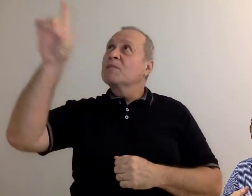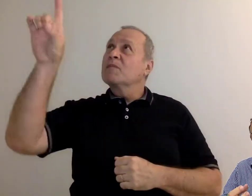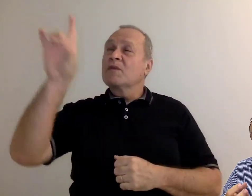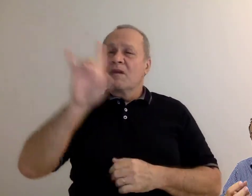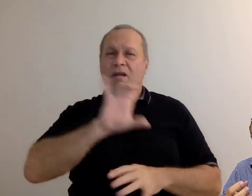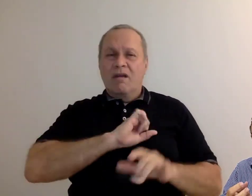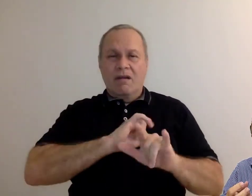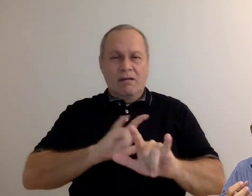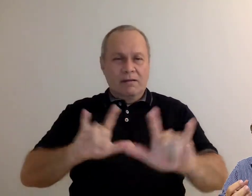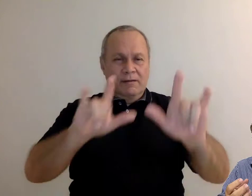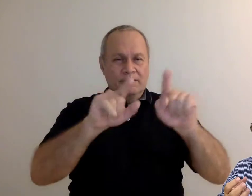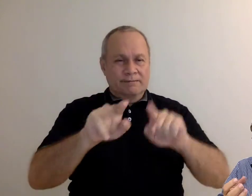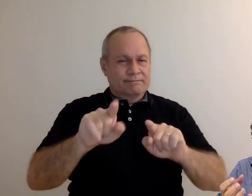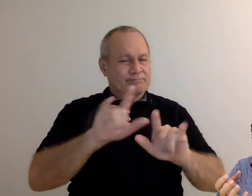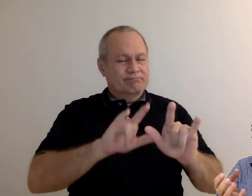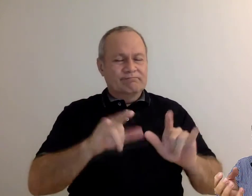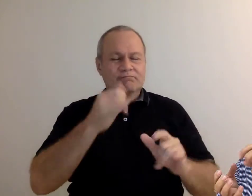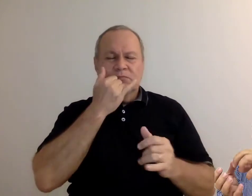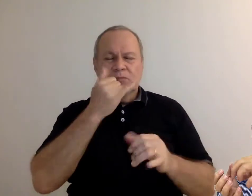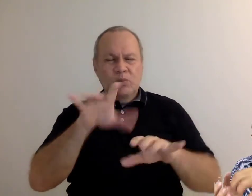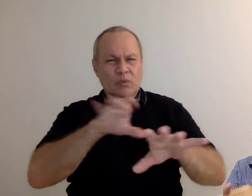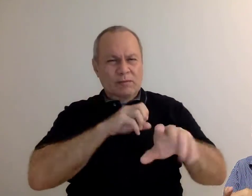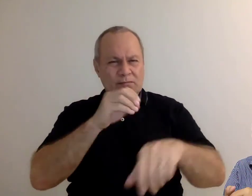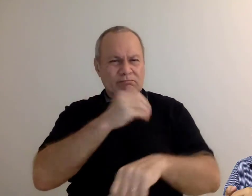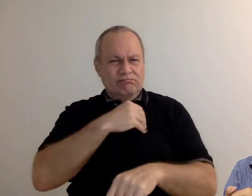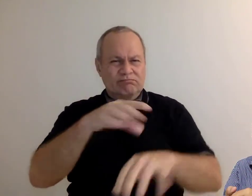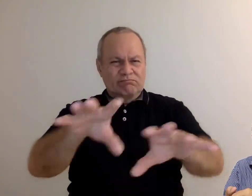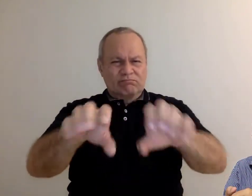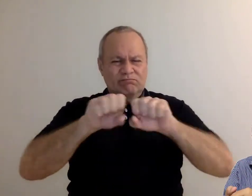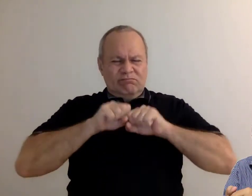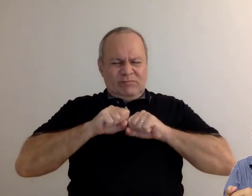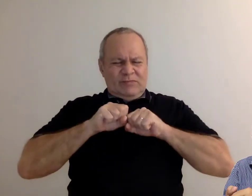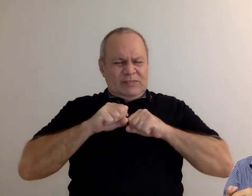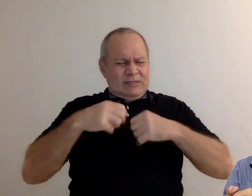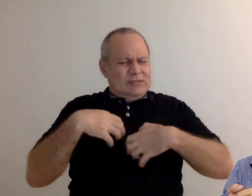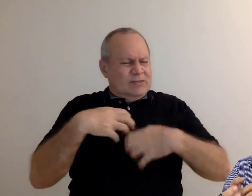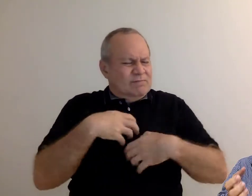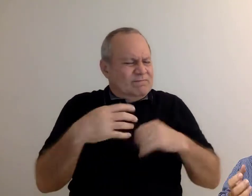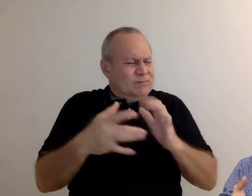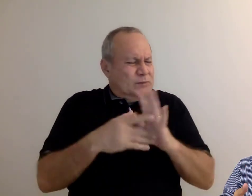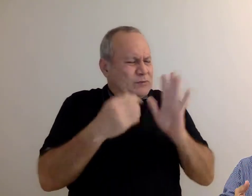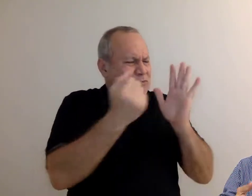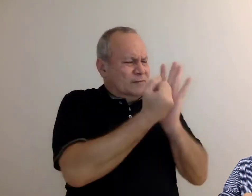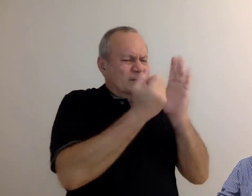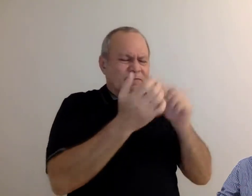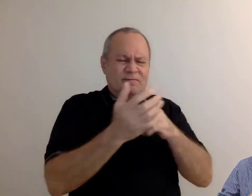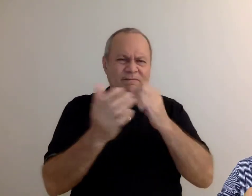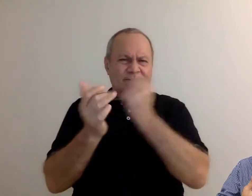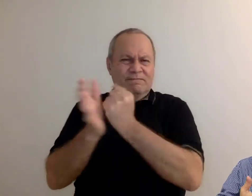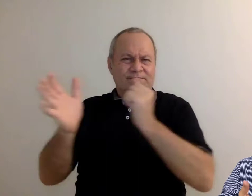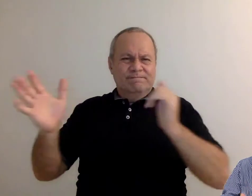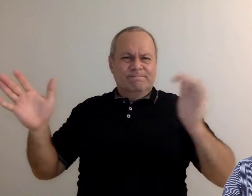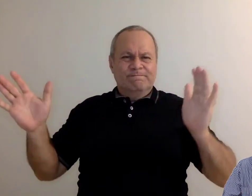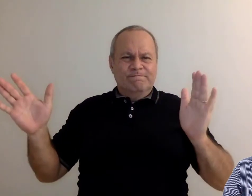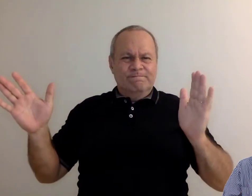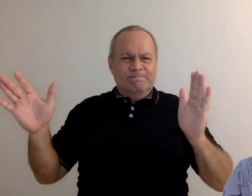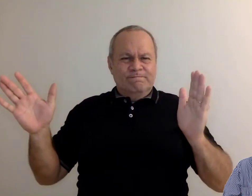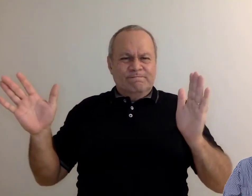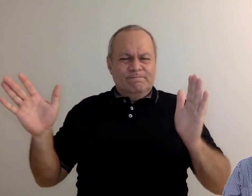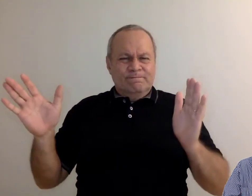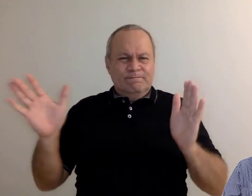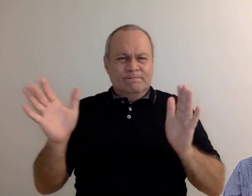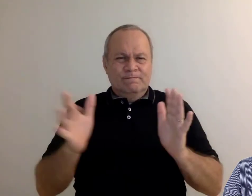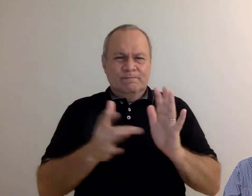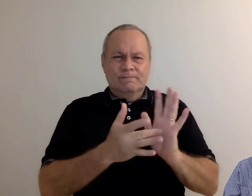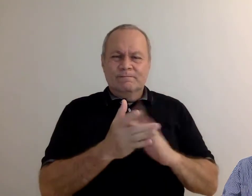os nossos pecados e os lançou sobre Jesus. E desta forma, o sacrifício de Jesus